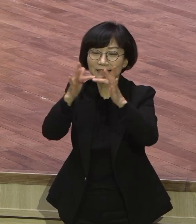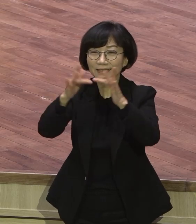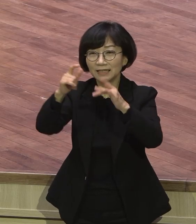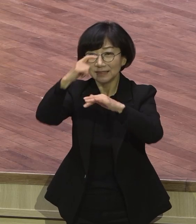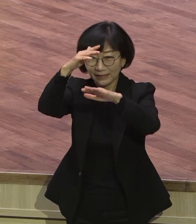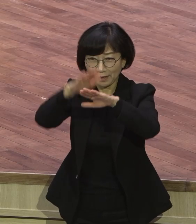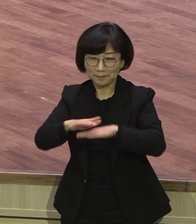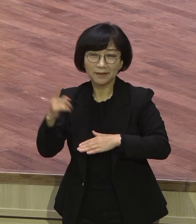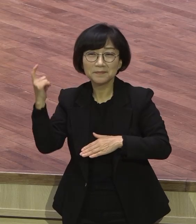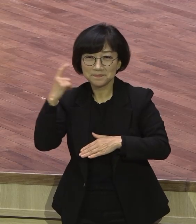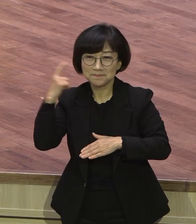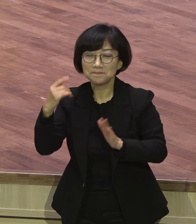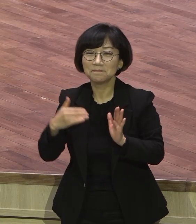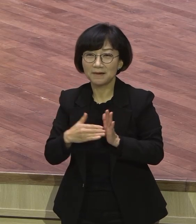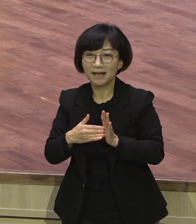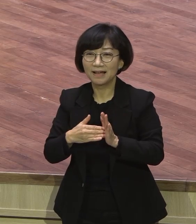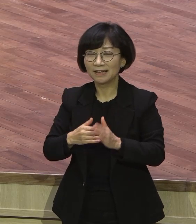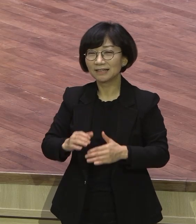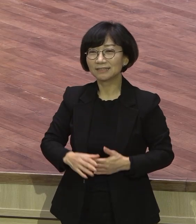전쟁이 벌어졌는데